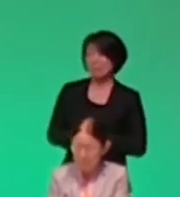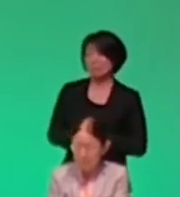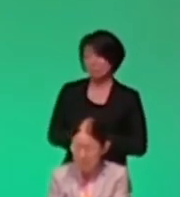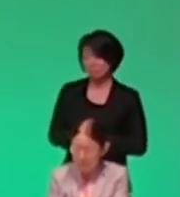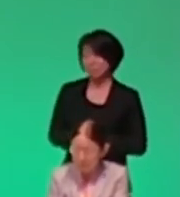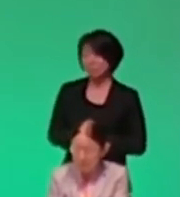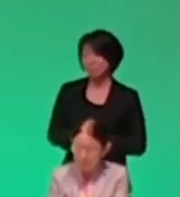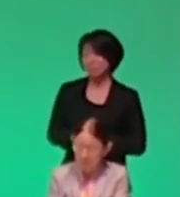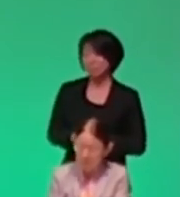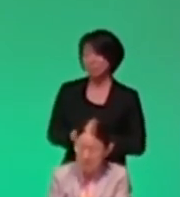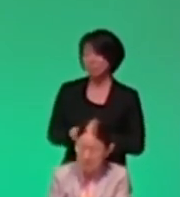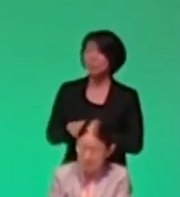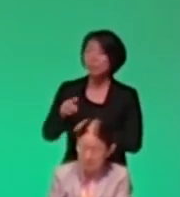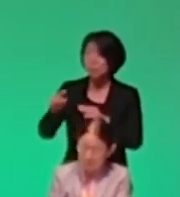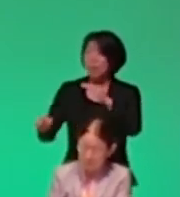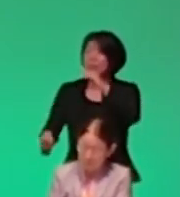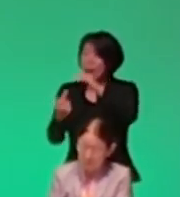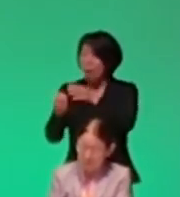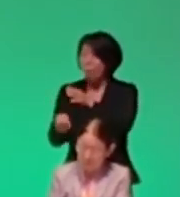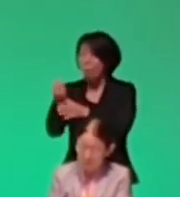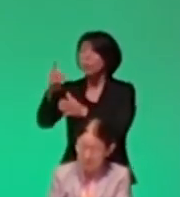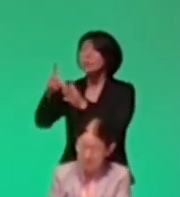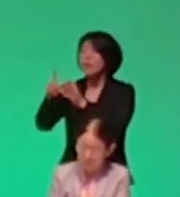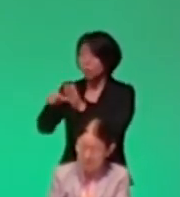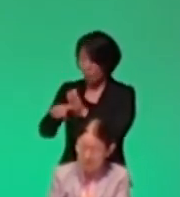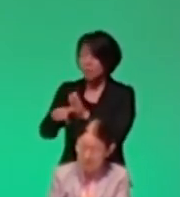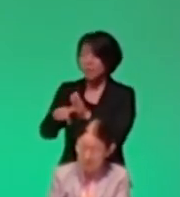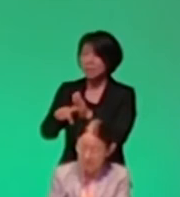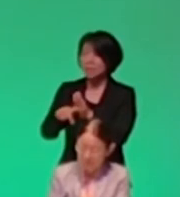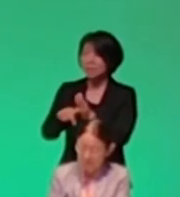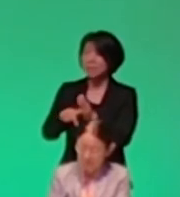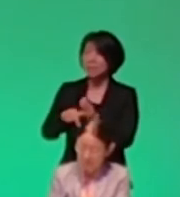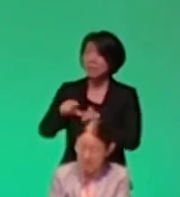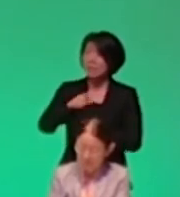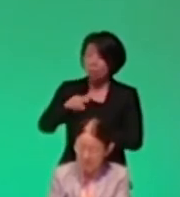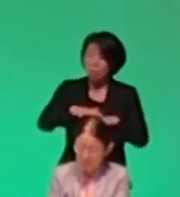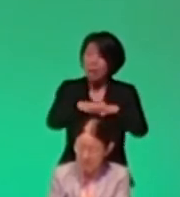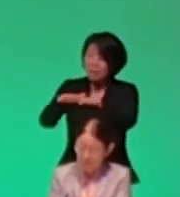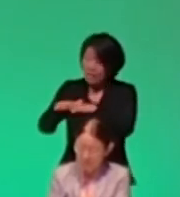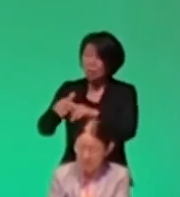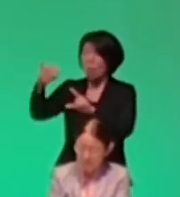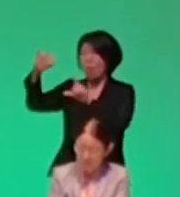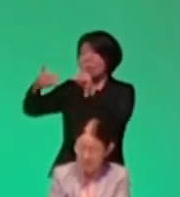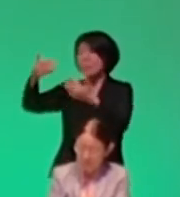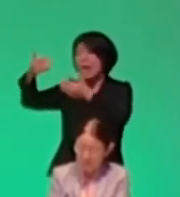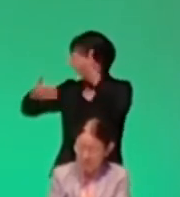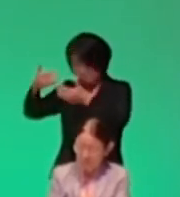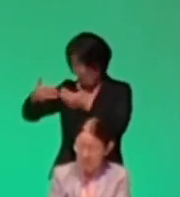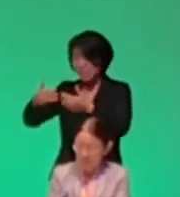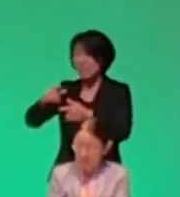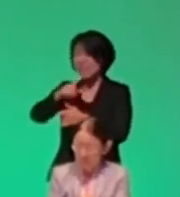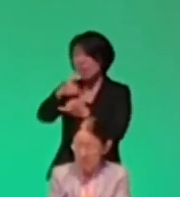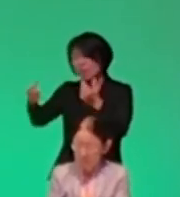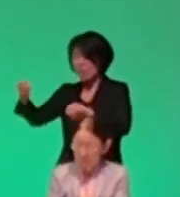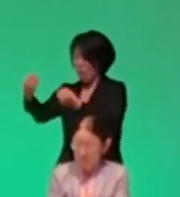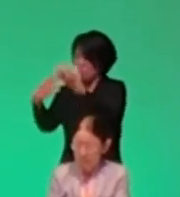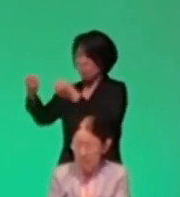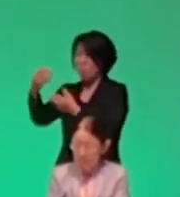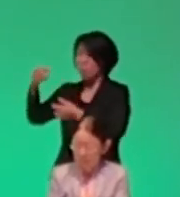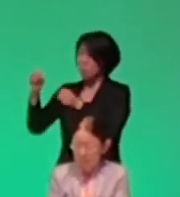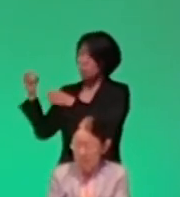その事案が発生した時に、いろんなネット上でもテレビでもいろんな人がいろんなこと言ってたけれども